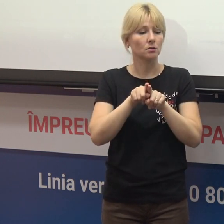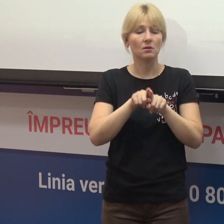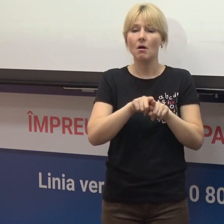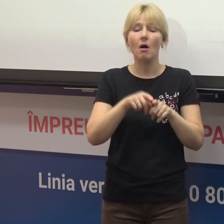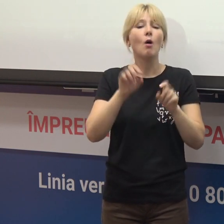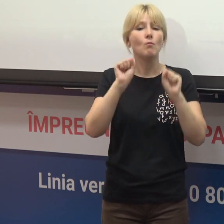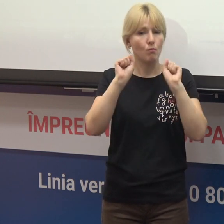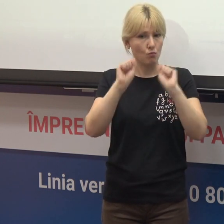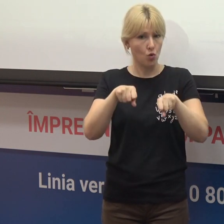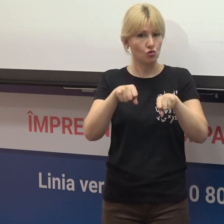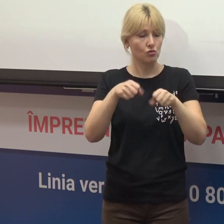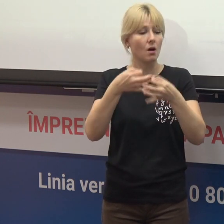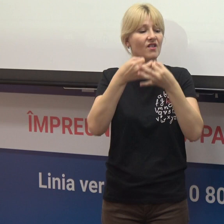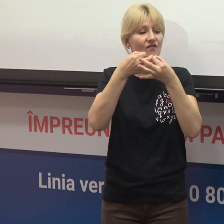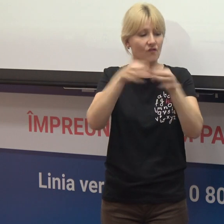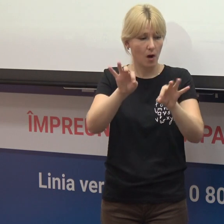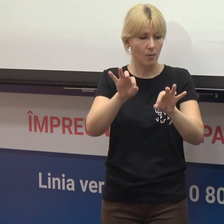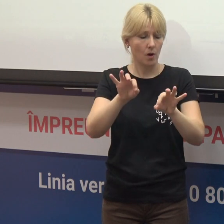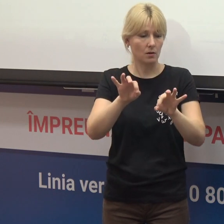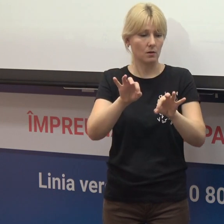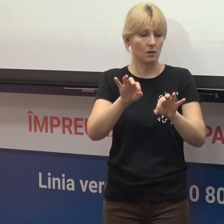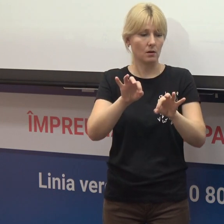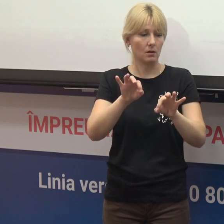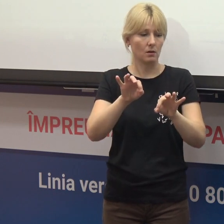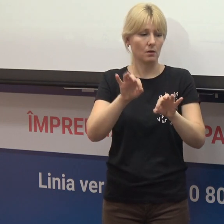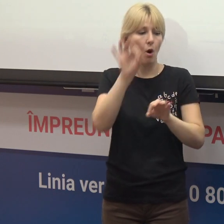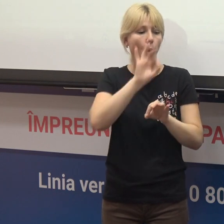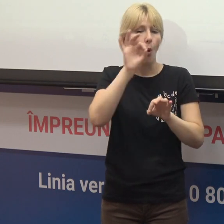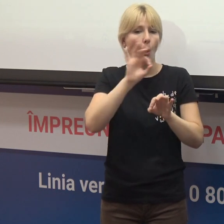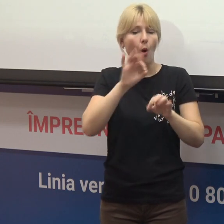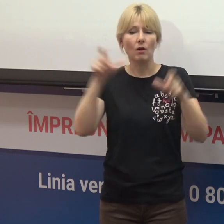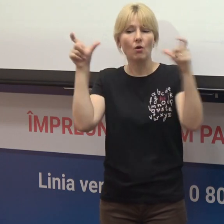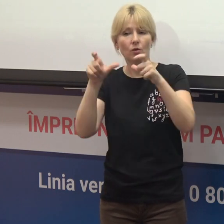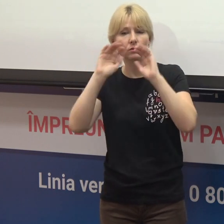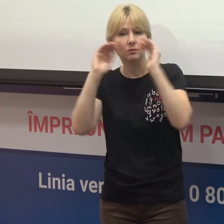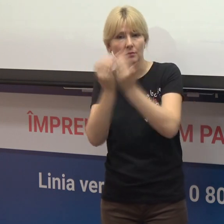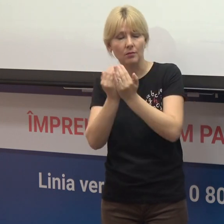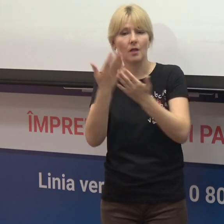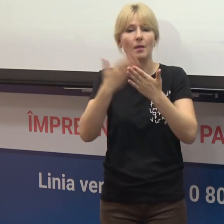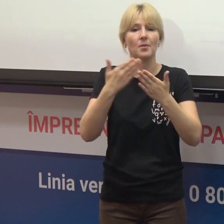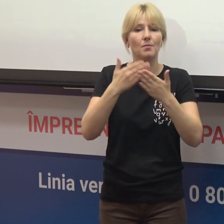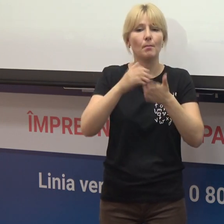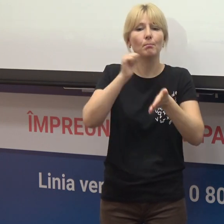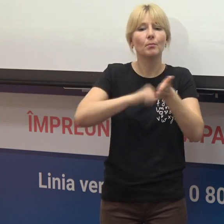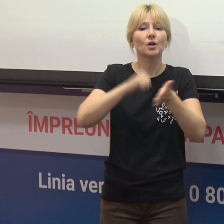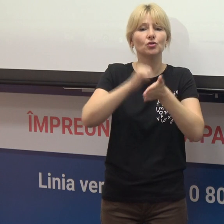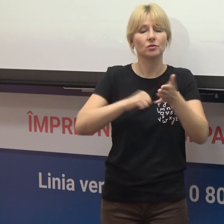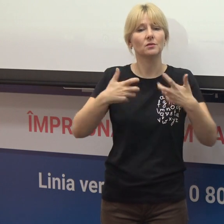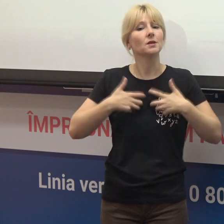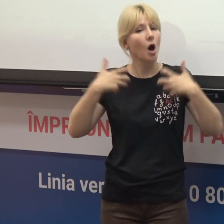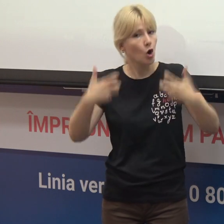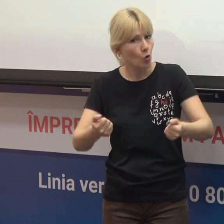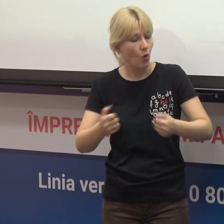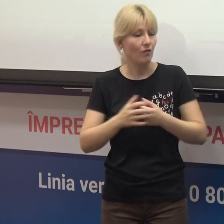incidența restricțiilor sau plasării în autoizolare persoanele care călătoresc din motive imperative de